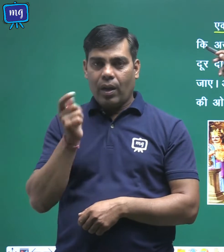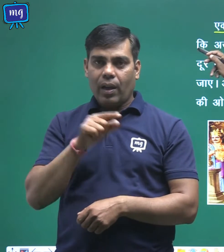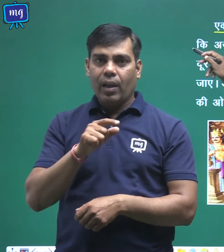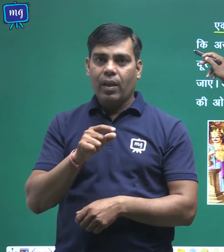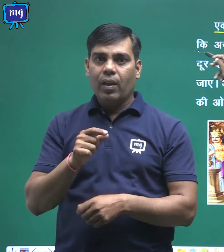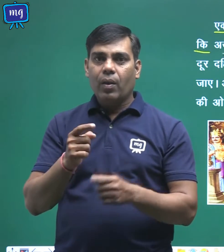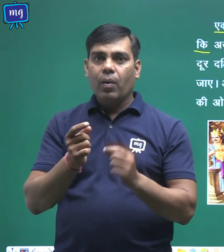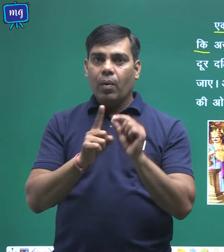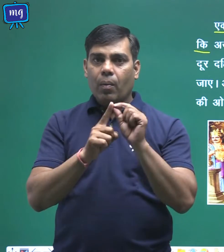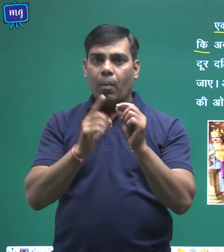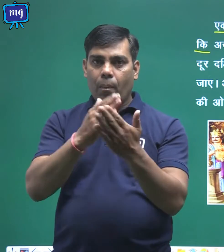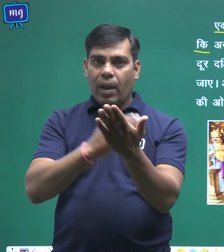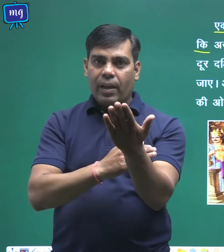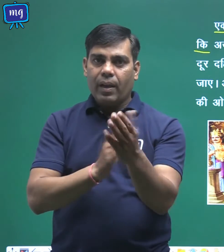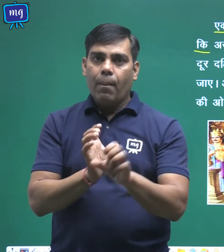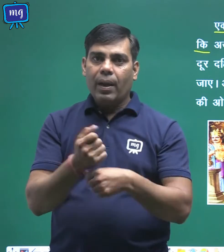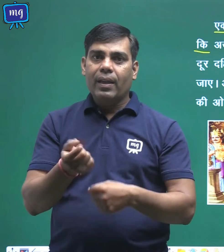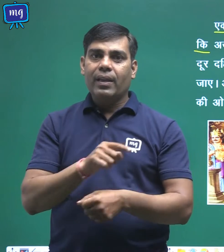योजना बनाई कि